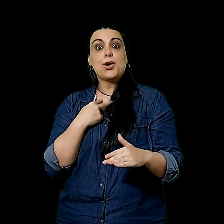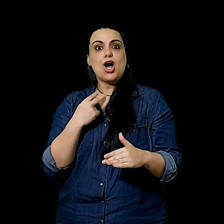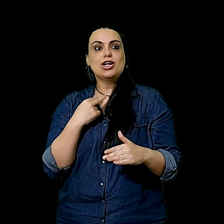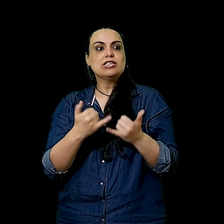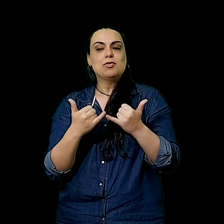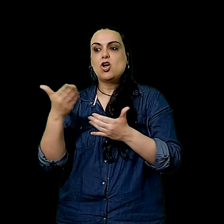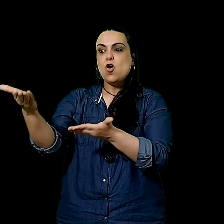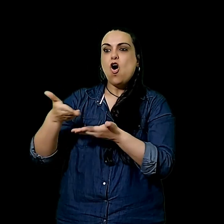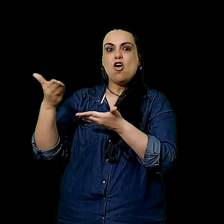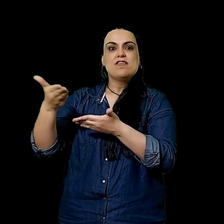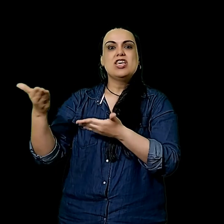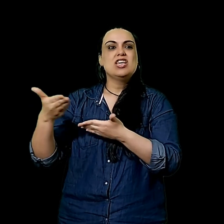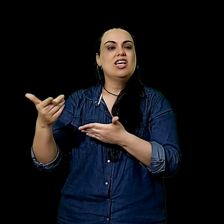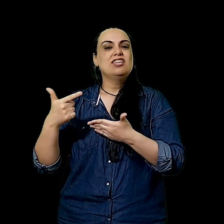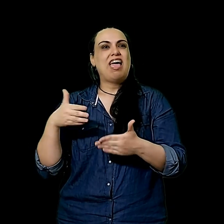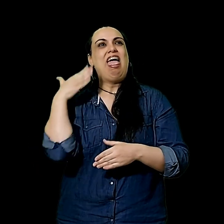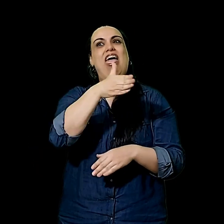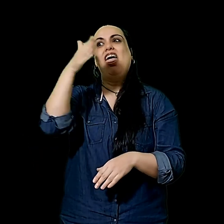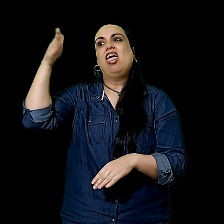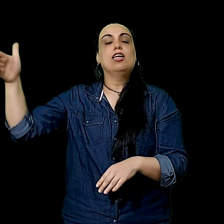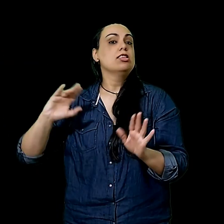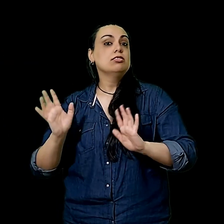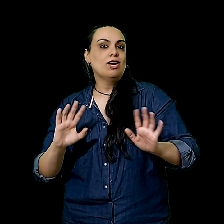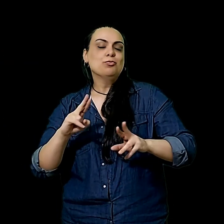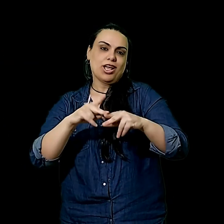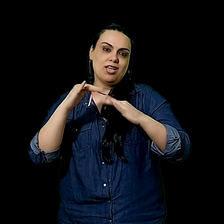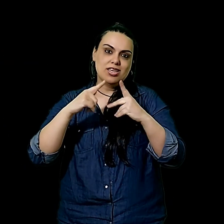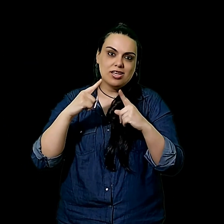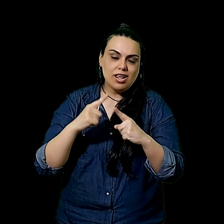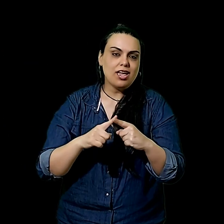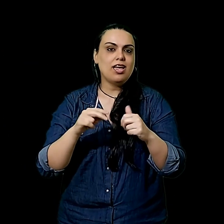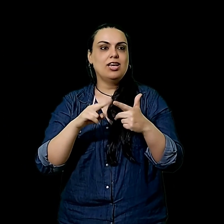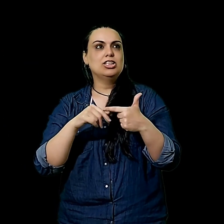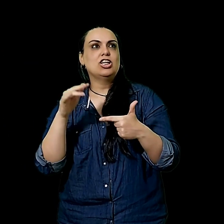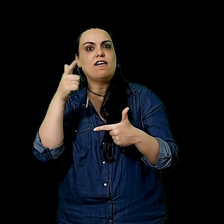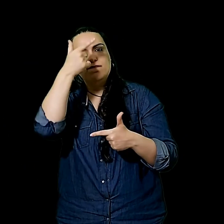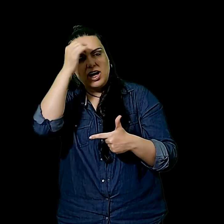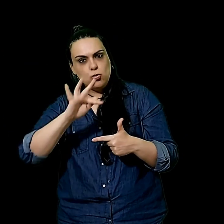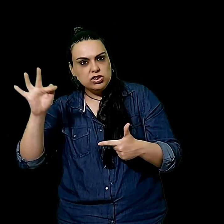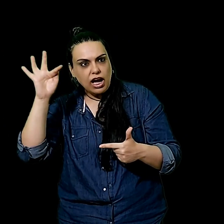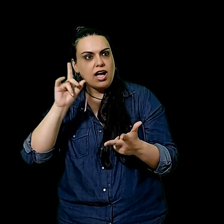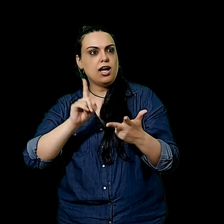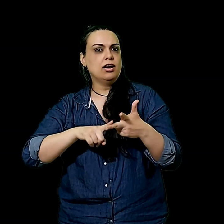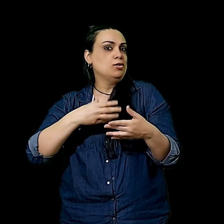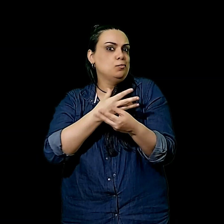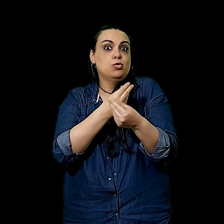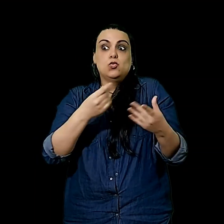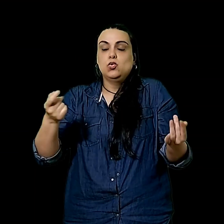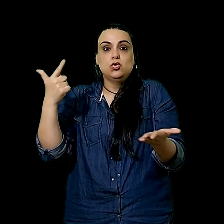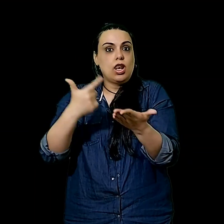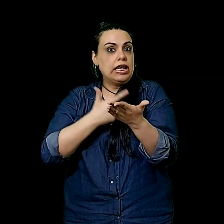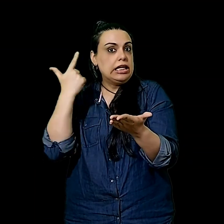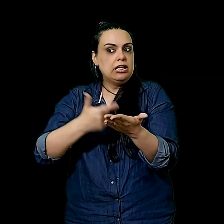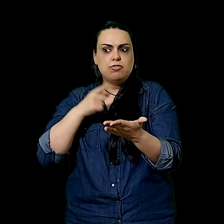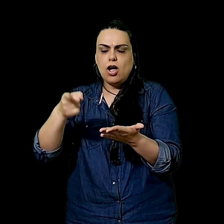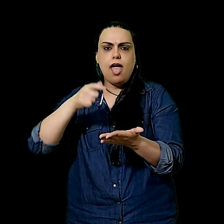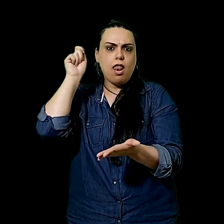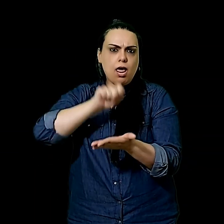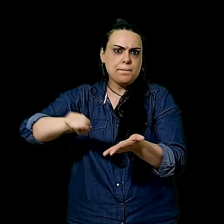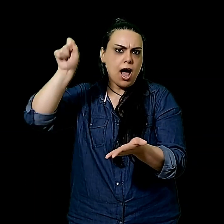gama de convites fora do estado de onde ela mora, por causa da igreja, por causa da faculdade, por causa da imensidão de livros que ela